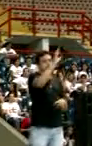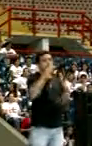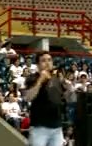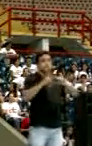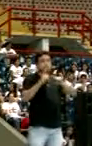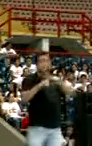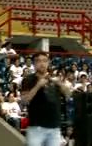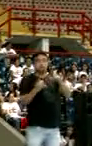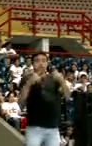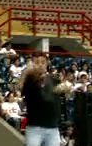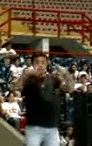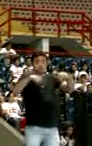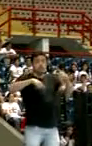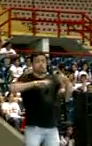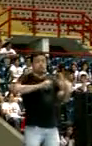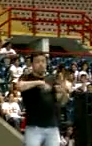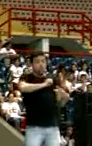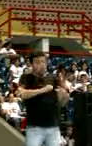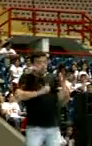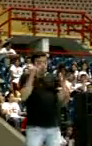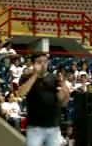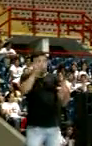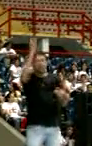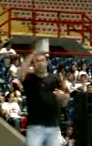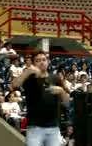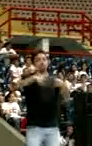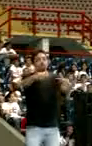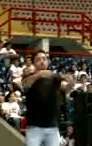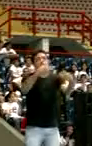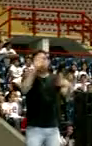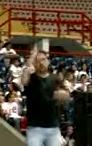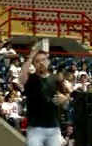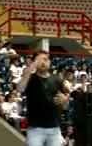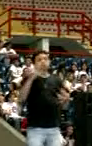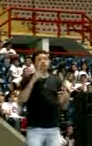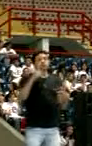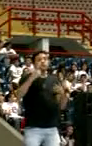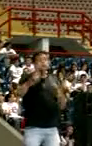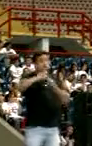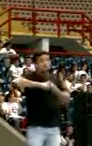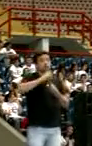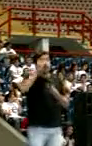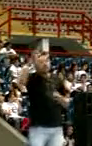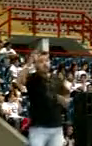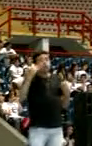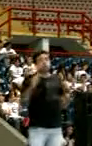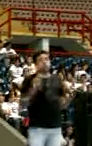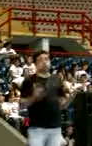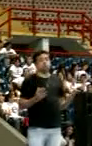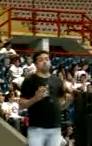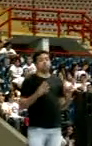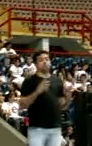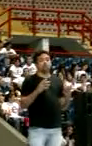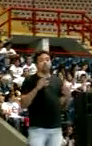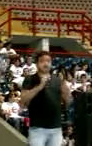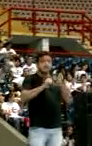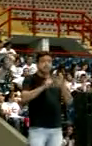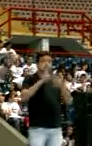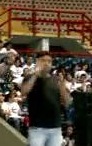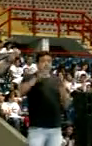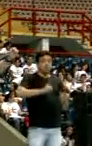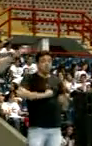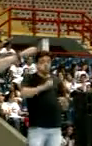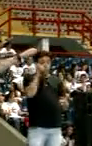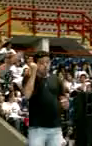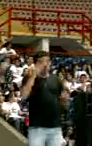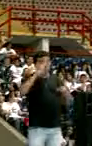gente constrói uma política de ódio, fazer ódio é fácil. Disfarça para você ver. Desfaça o nó de